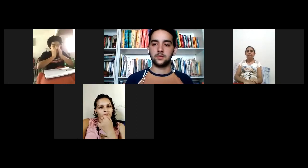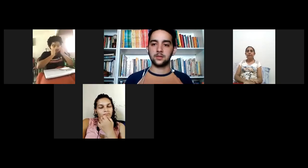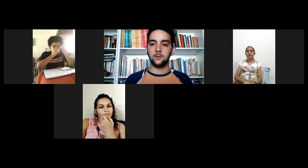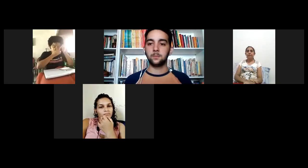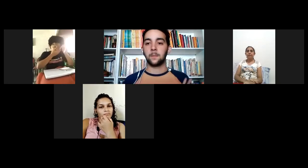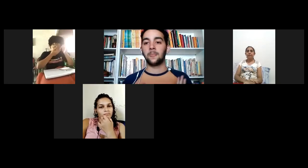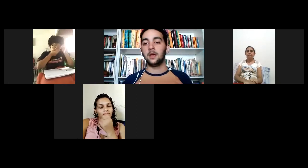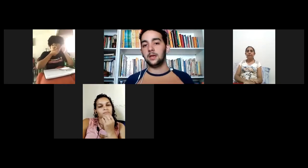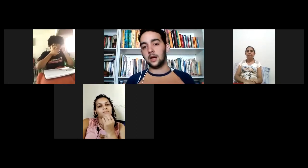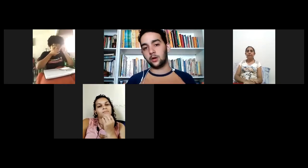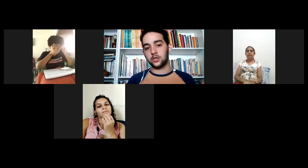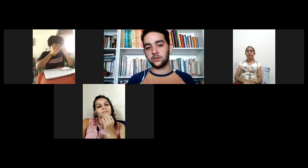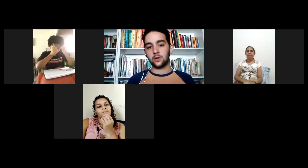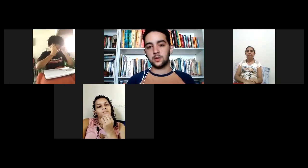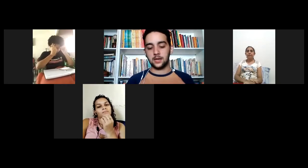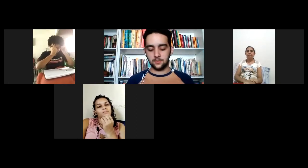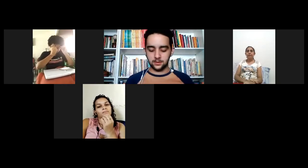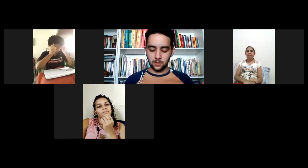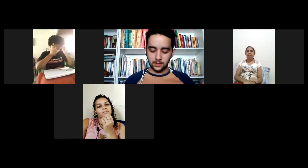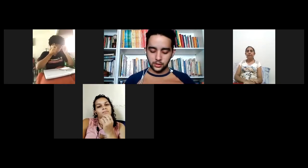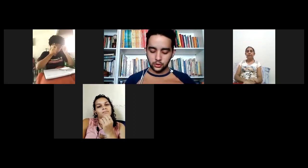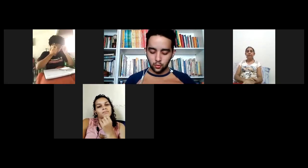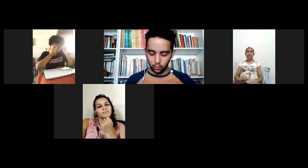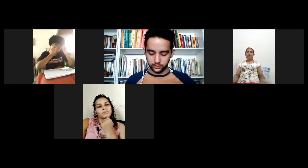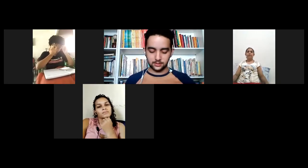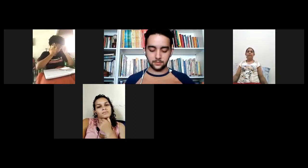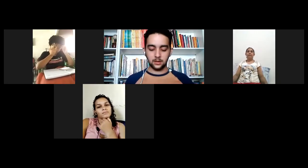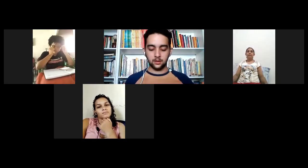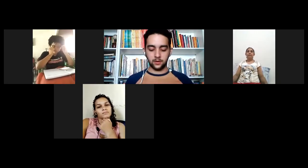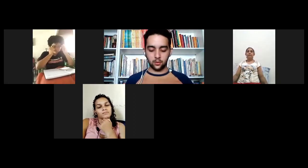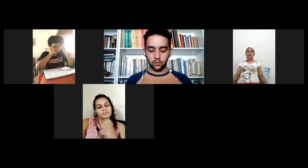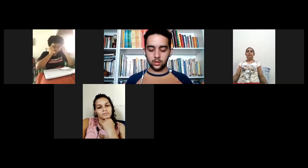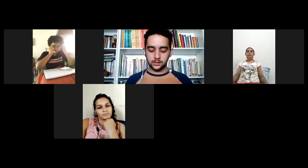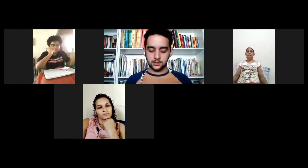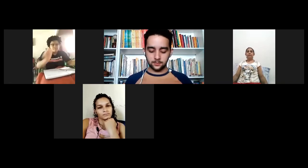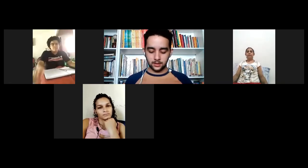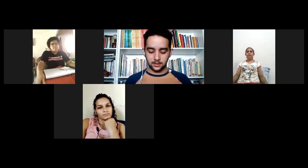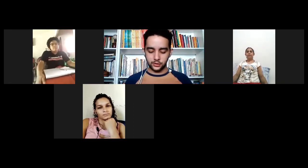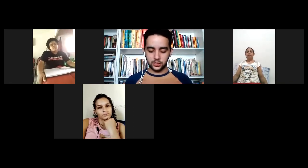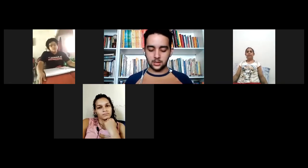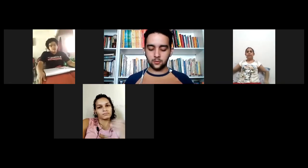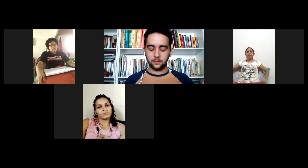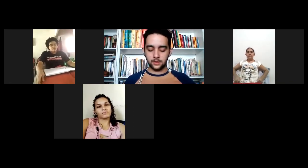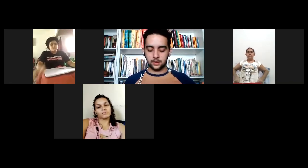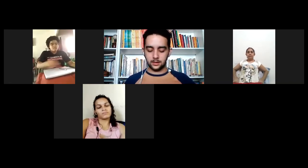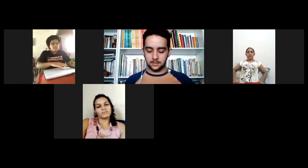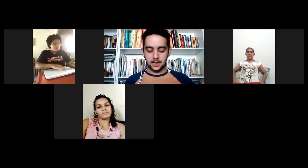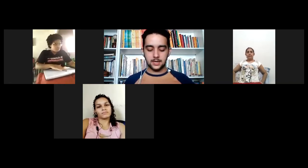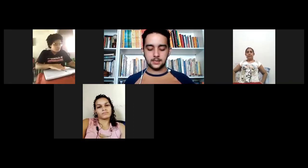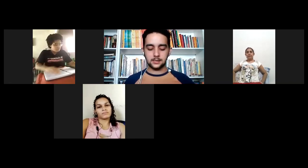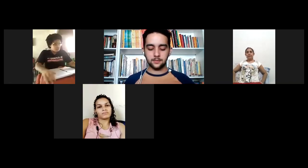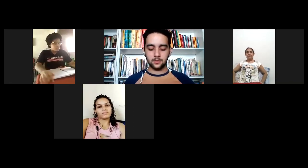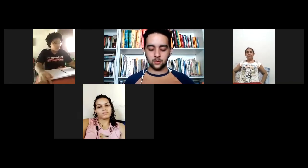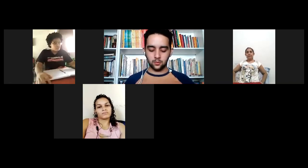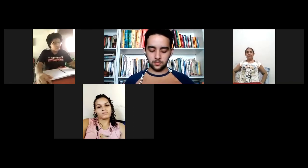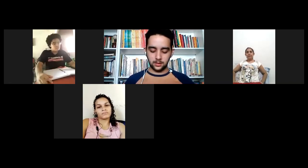da revisão. E agora a gente vai começar a revisão a partir de cores. Ver cores, religião,